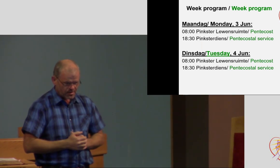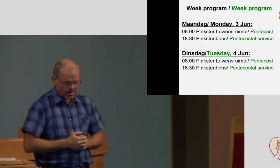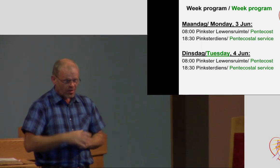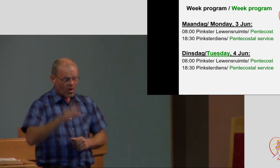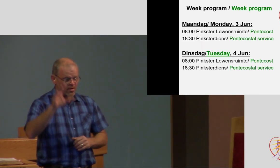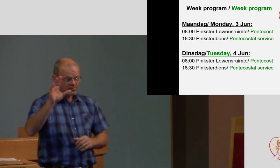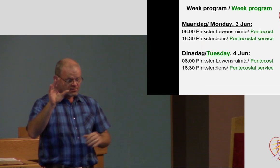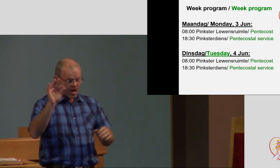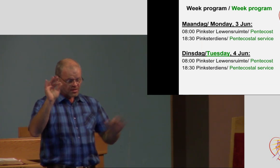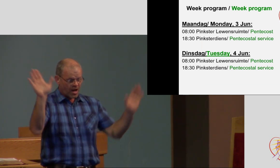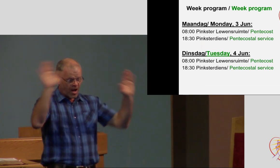6:30. Maandag